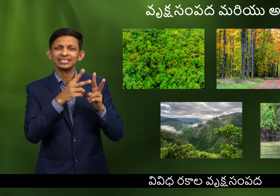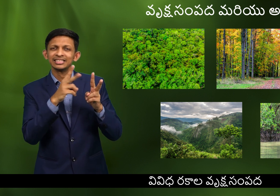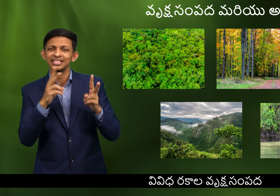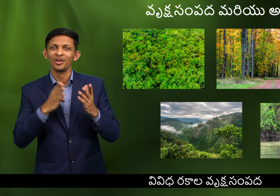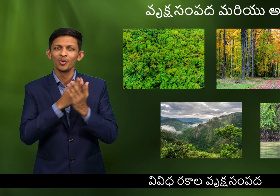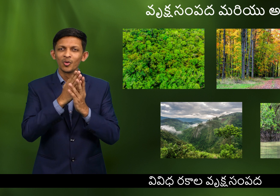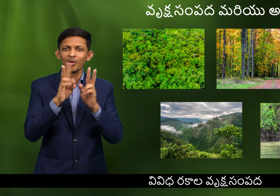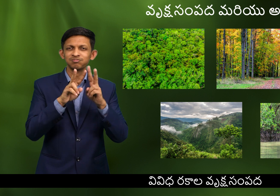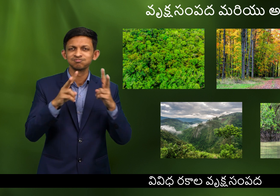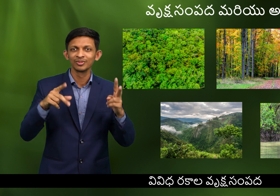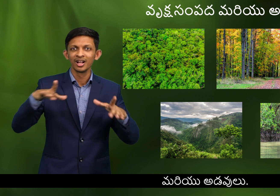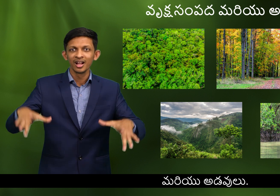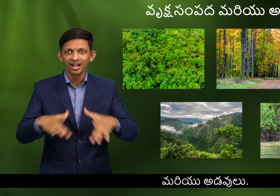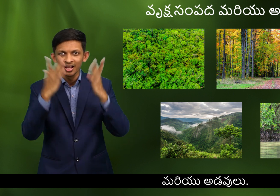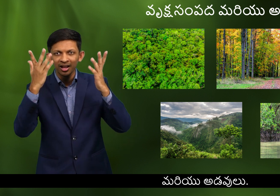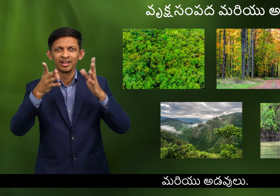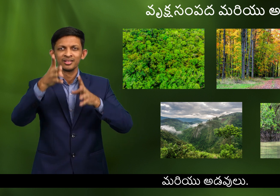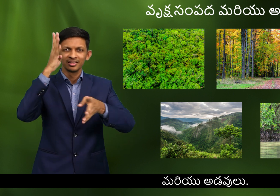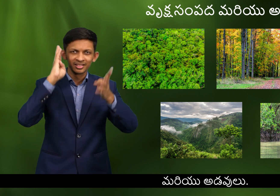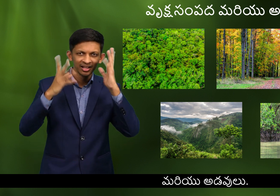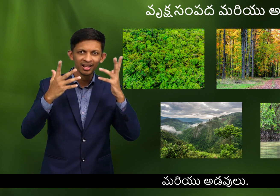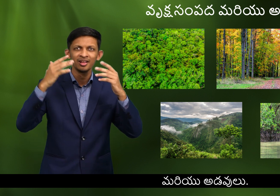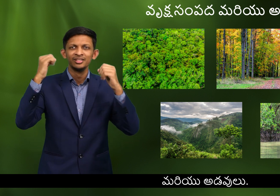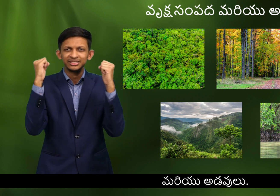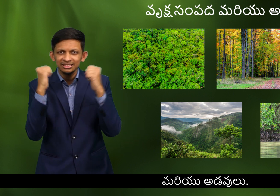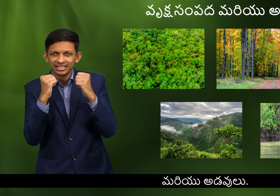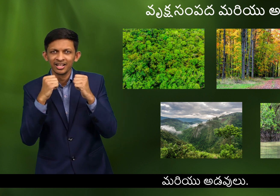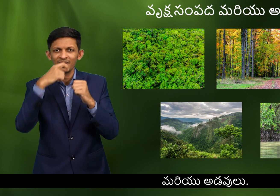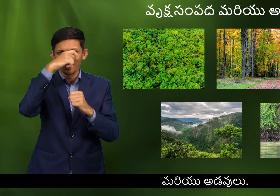వివిధ రకాల వృక్ష సంపద మరియు అడవులు.